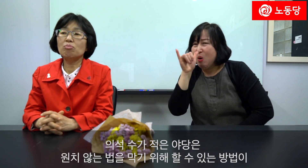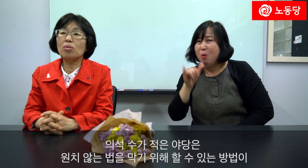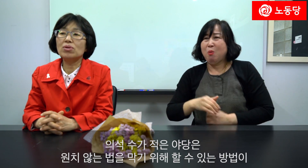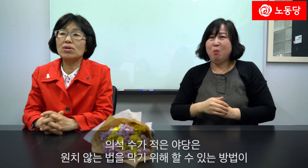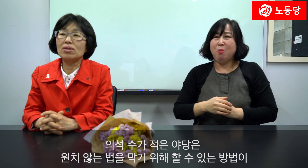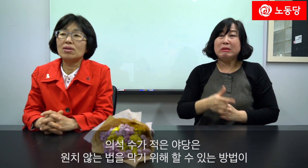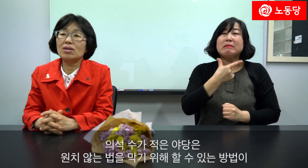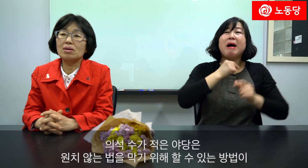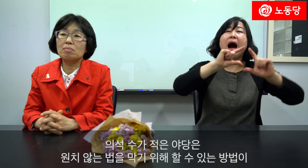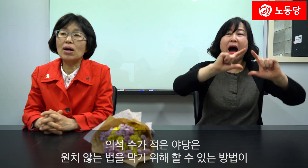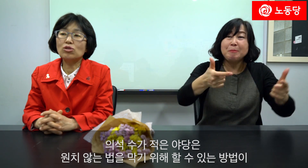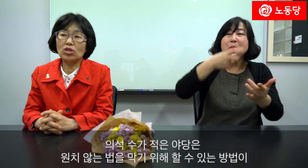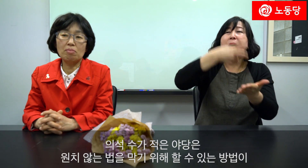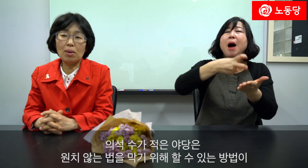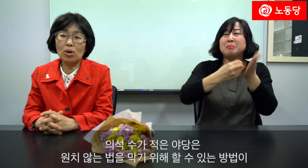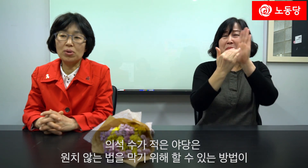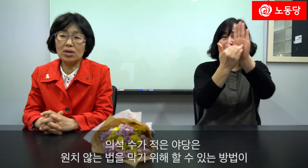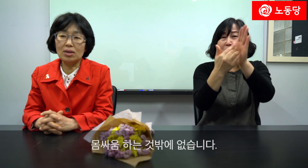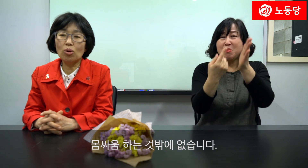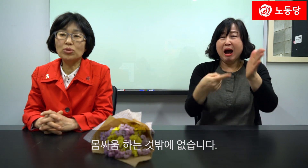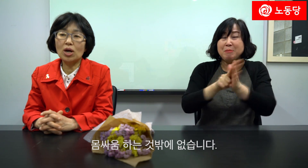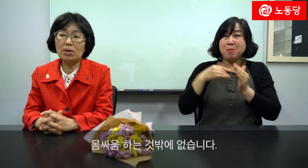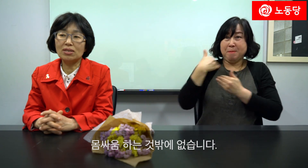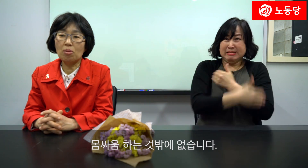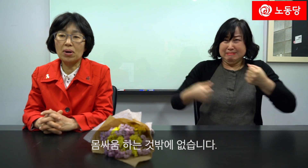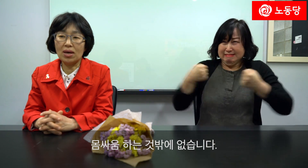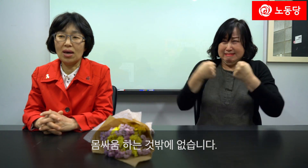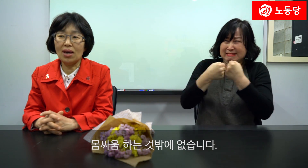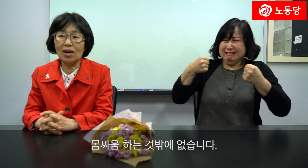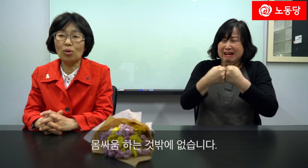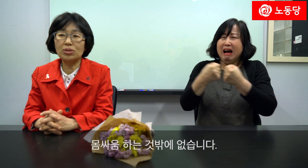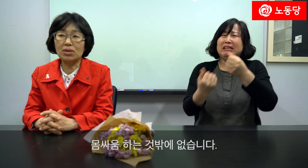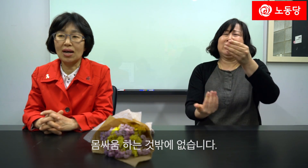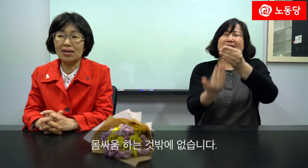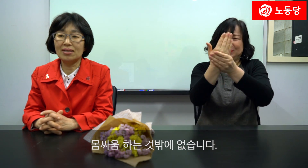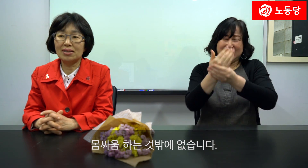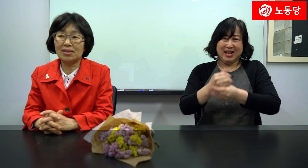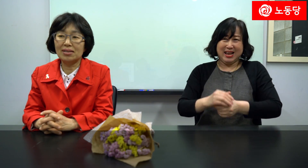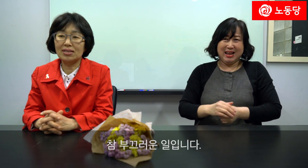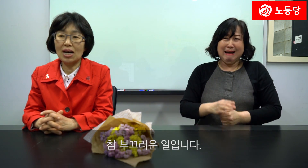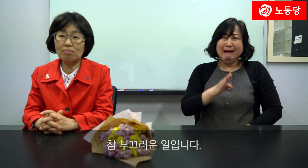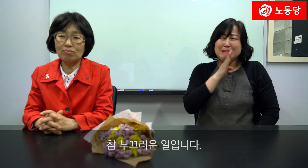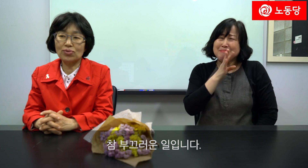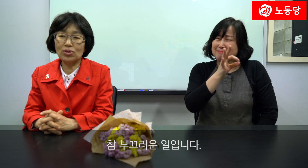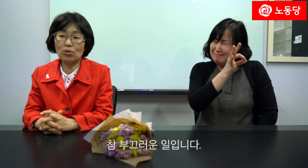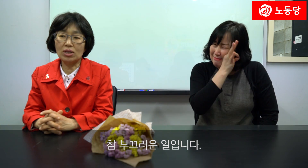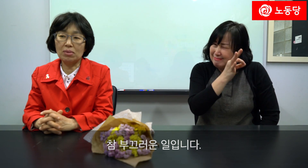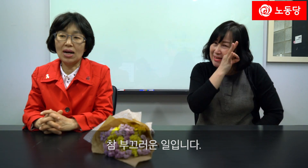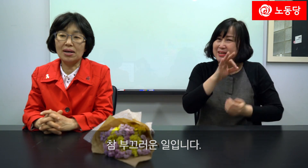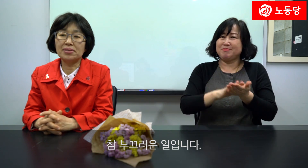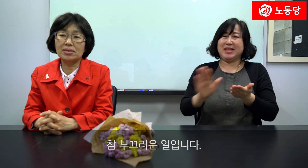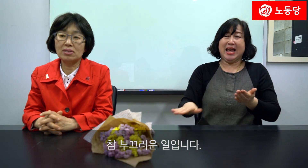원치 않는 법을 막을 수 있는 방법이 몸싸움하는 것밖에 없습니다. 참